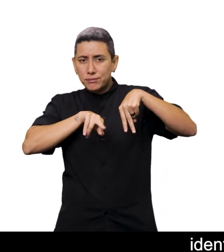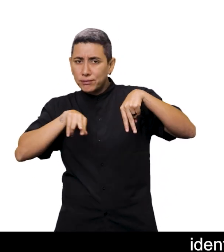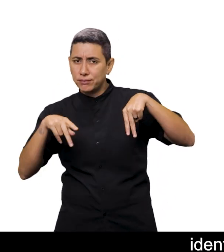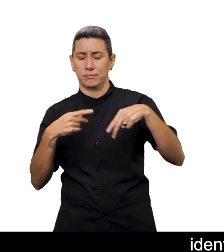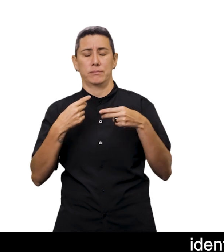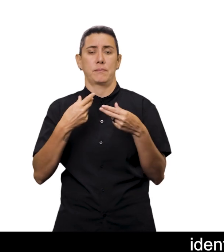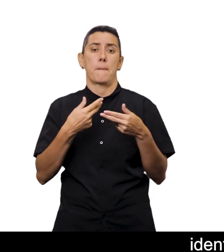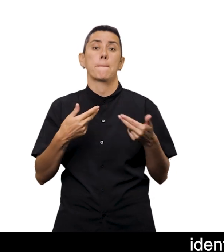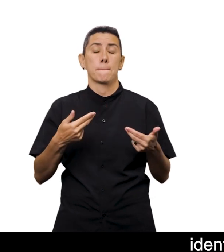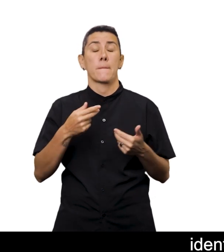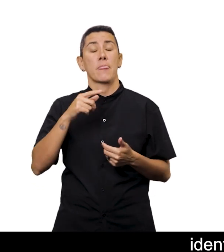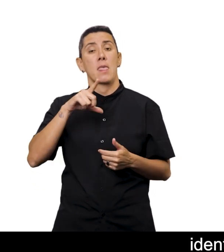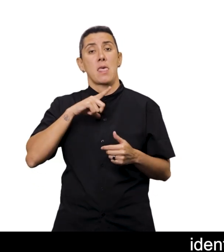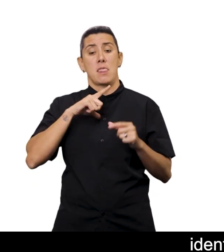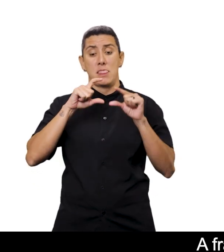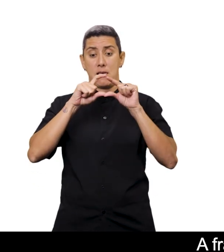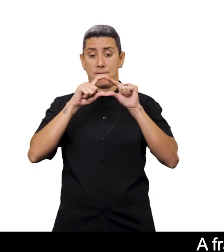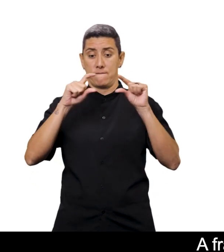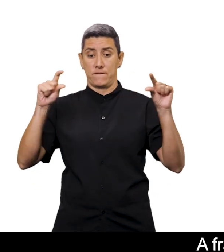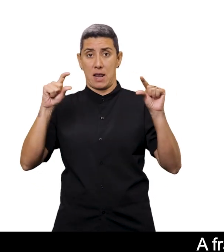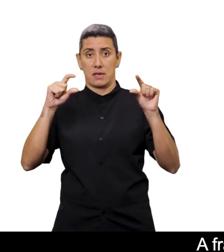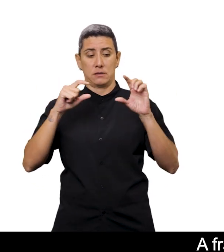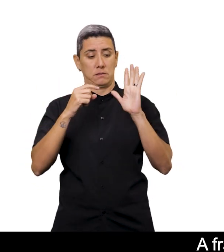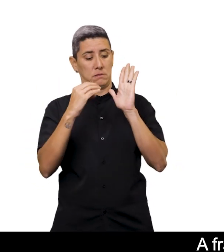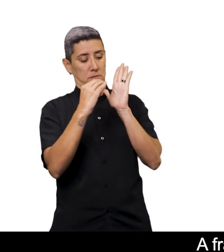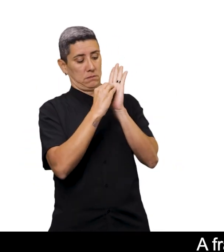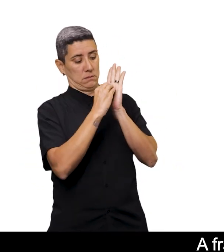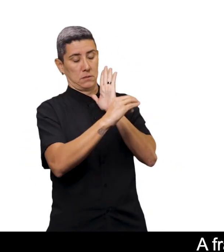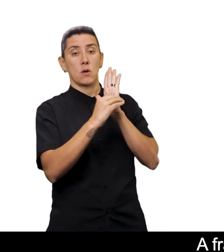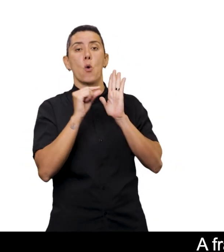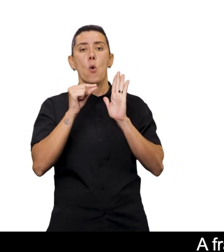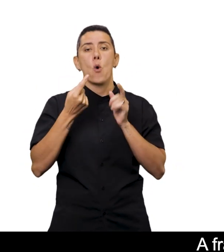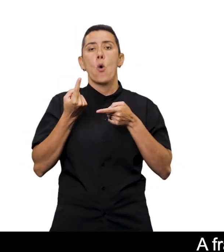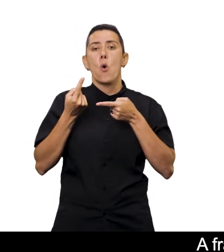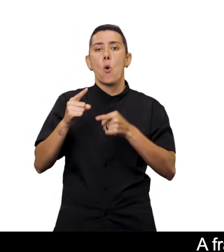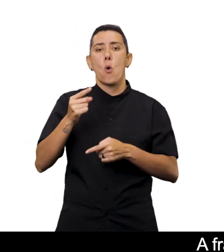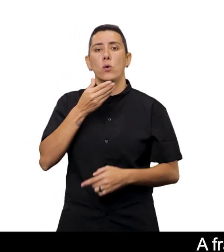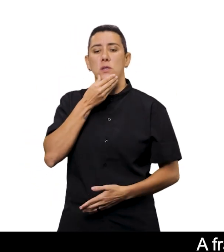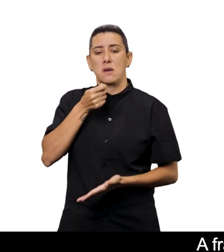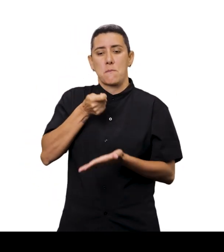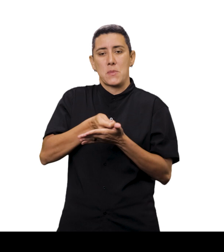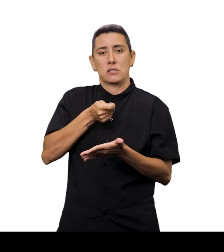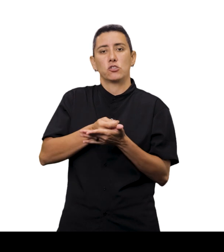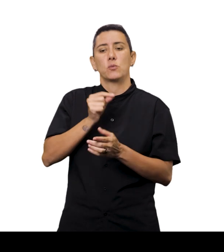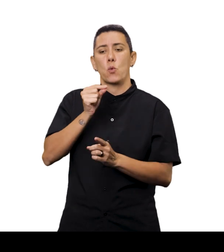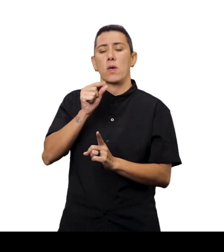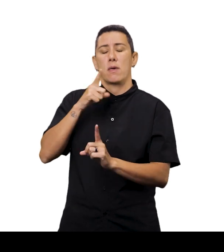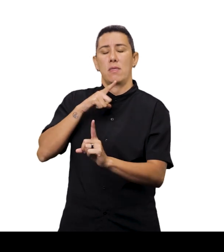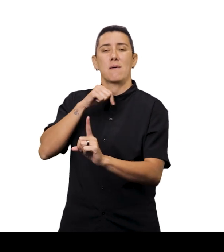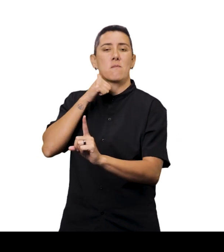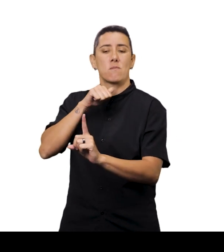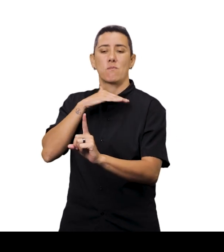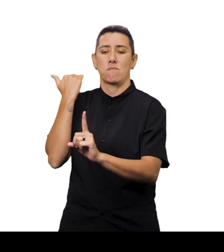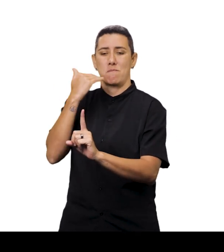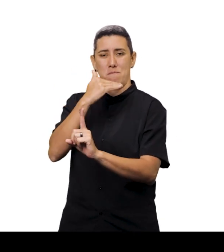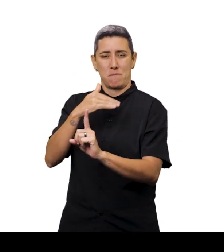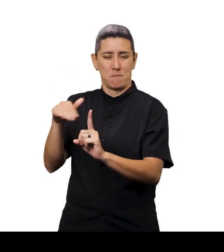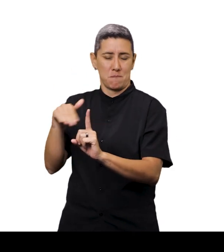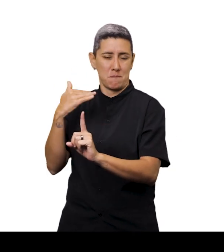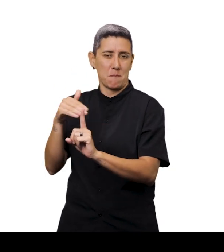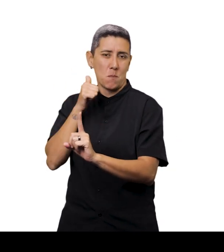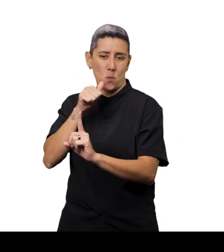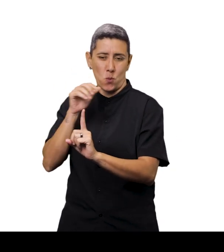e justificativa reprodutiva. A frase emblemática da luta contra o feminicídio é o machismo mata,